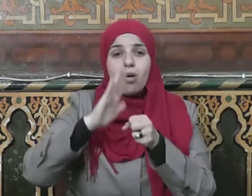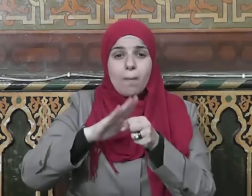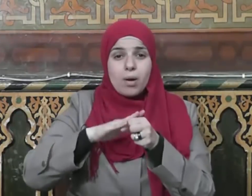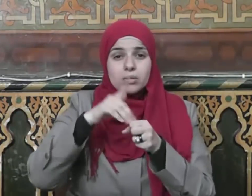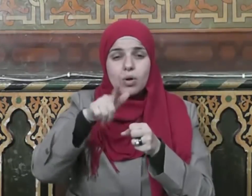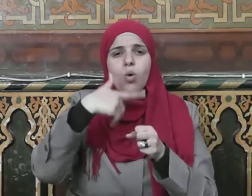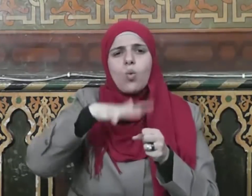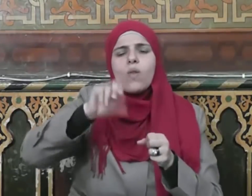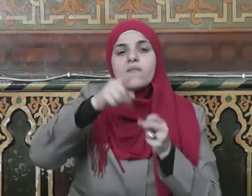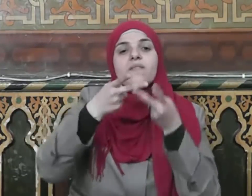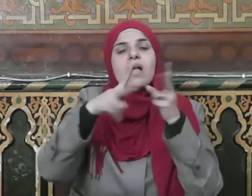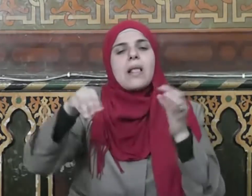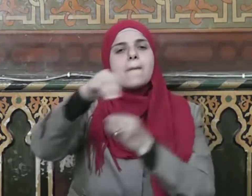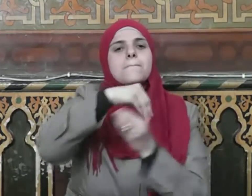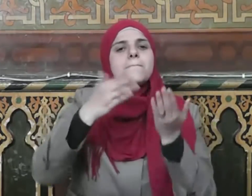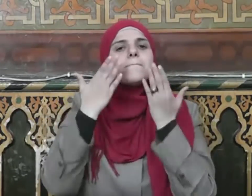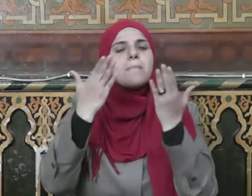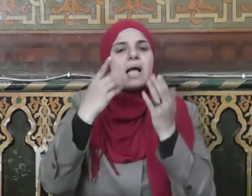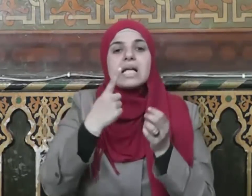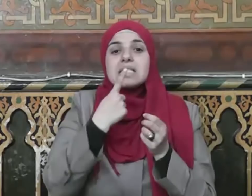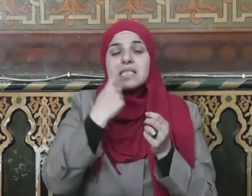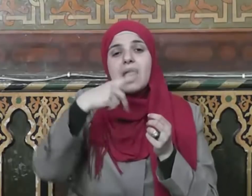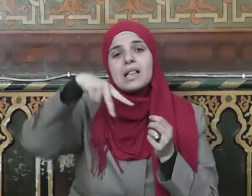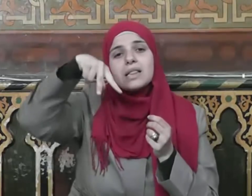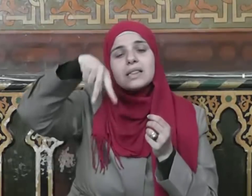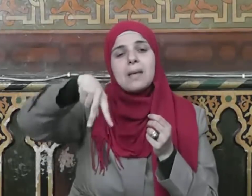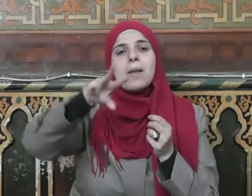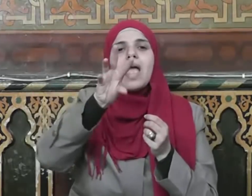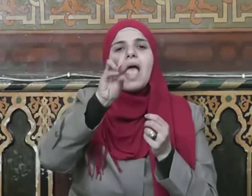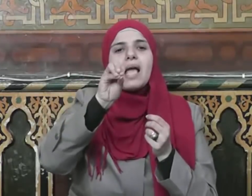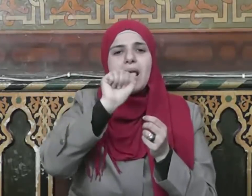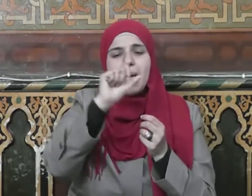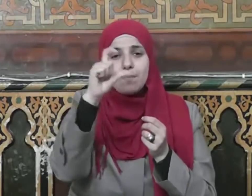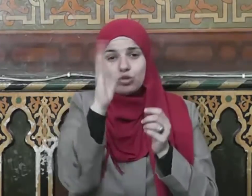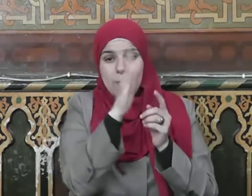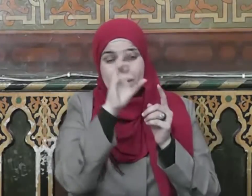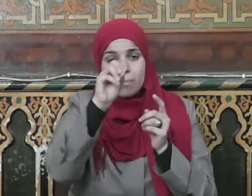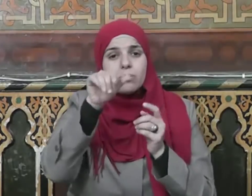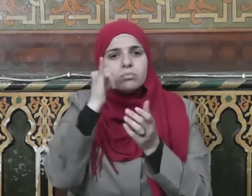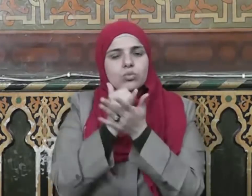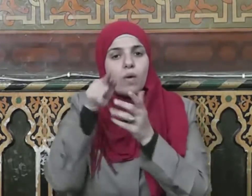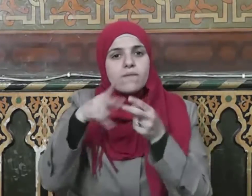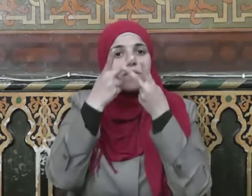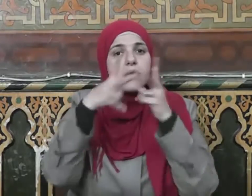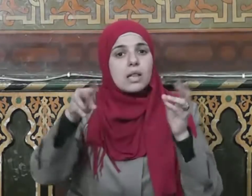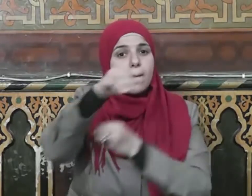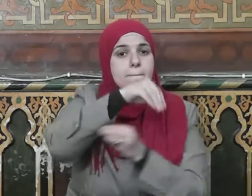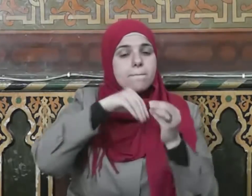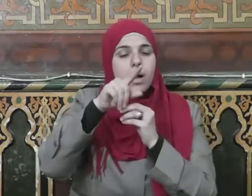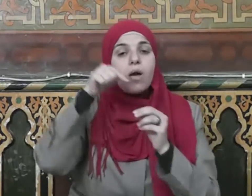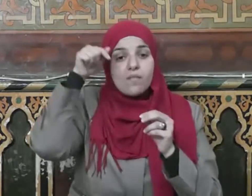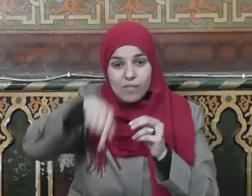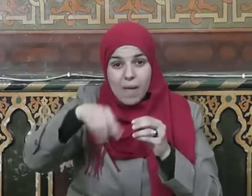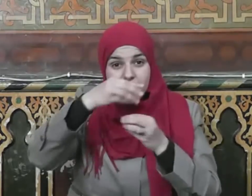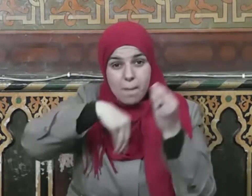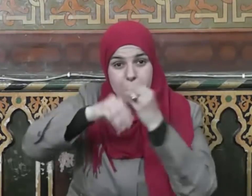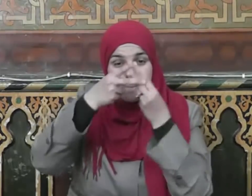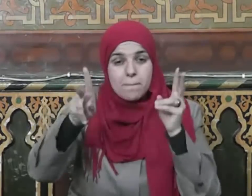فتح مكة في السنة الثامنة من الهجرة، وفي هذا الفتح ضرب النبي صلى الله عليه